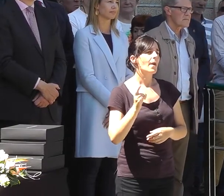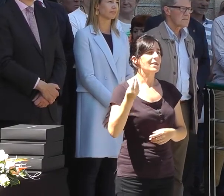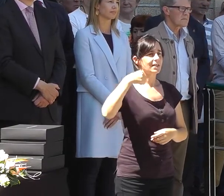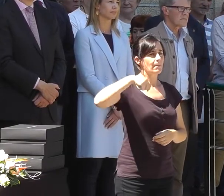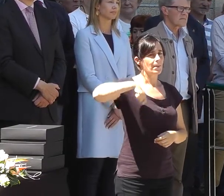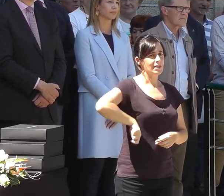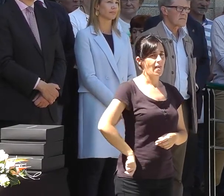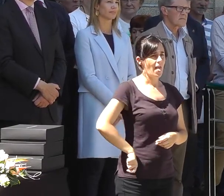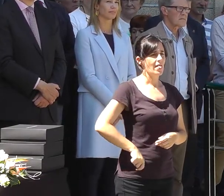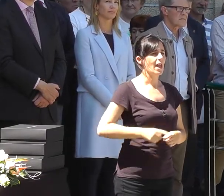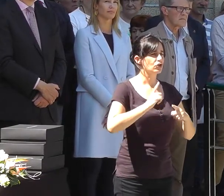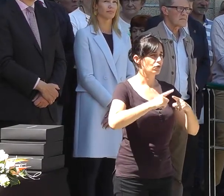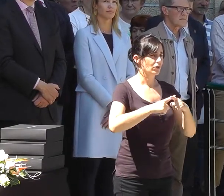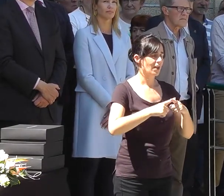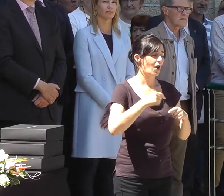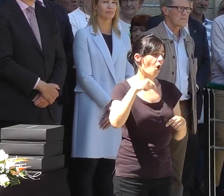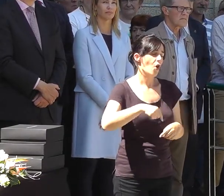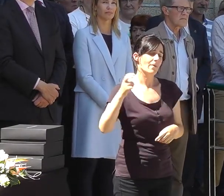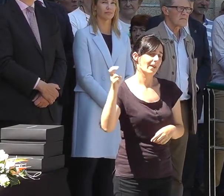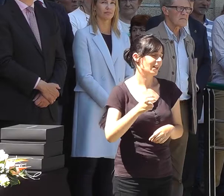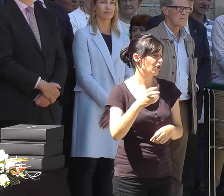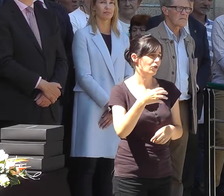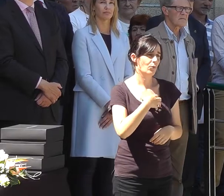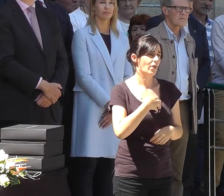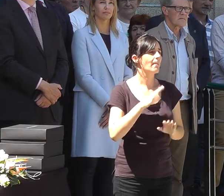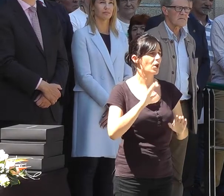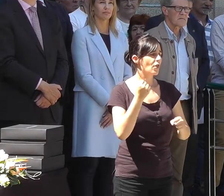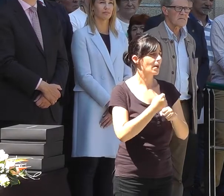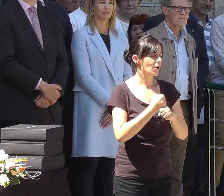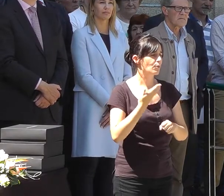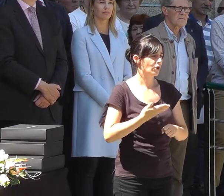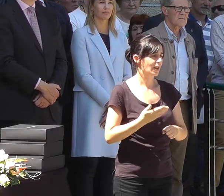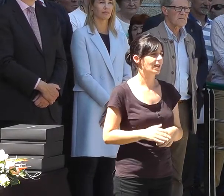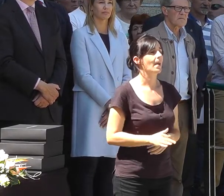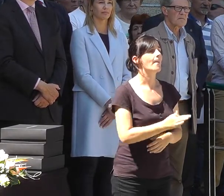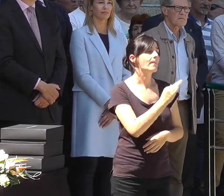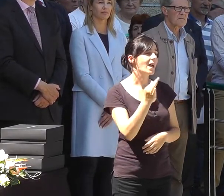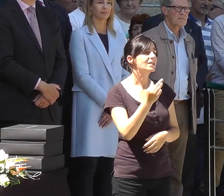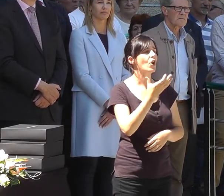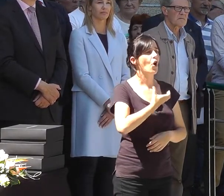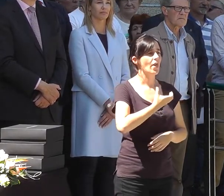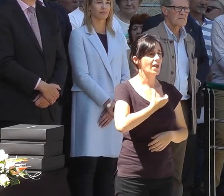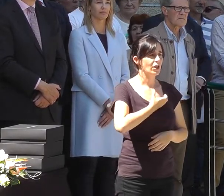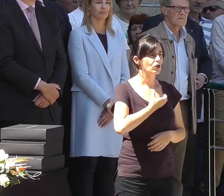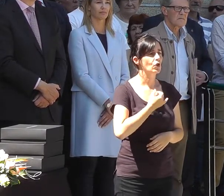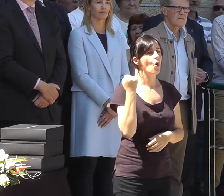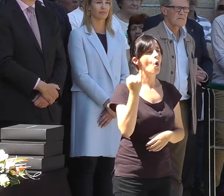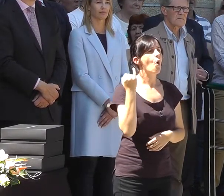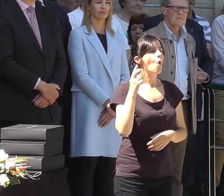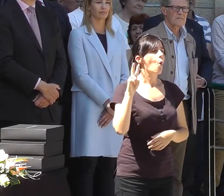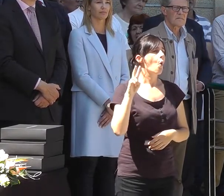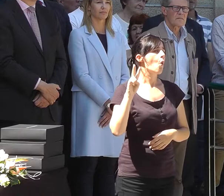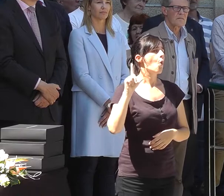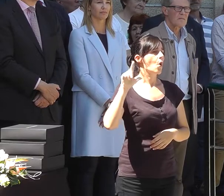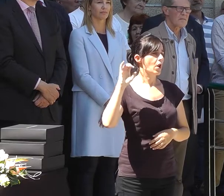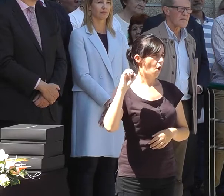da axenda non pode estar con nós, e dos concelleiros Julio Alonso, Xavier Alonso, Teresa París e, por